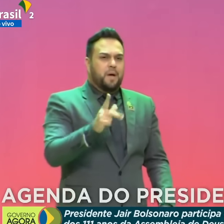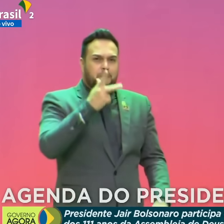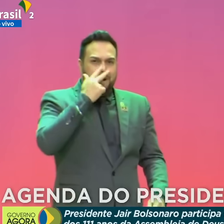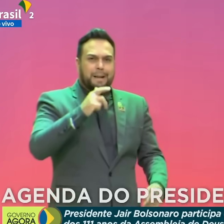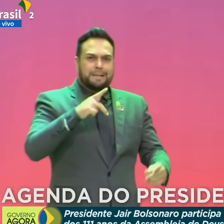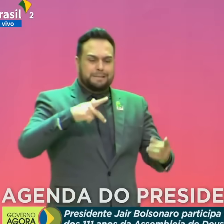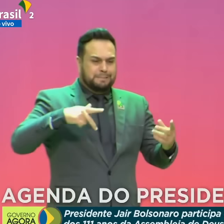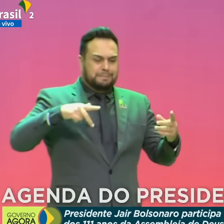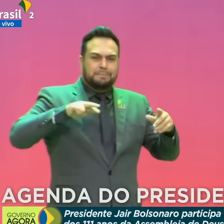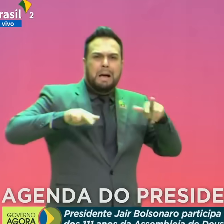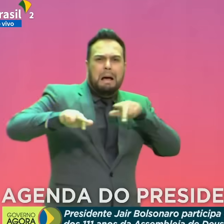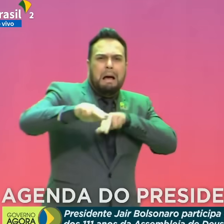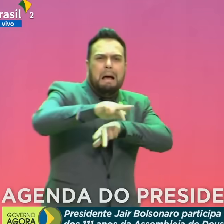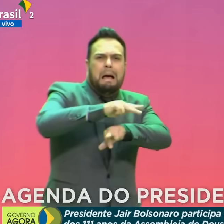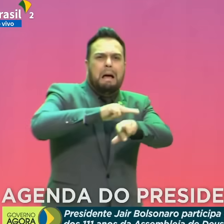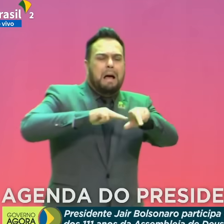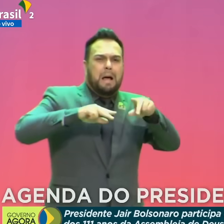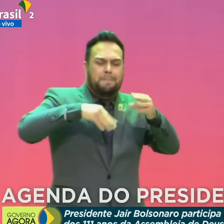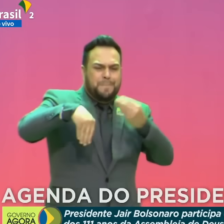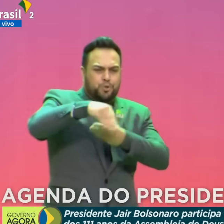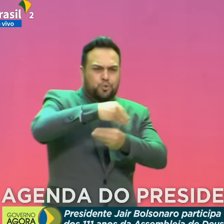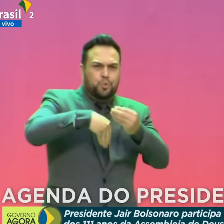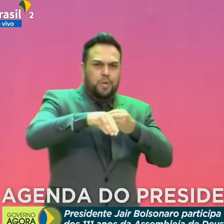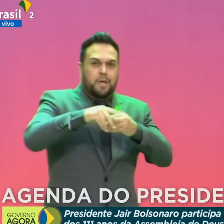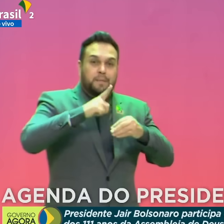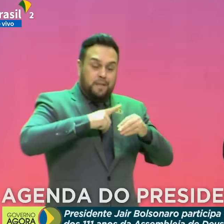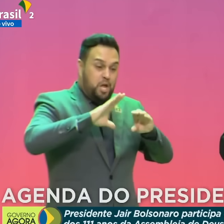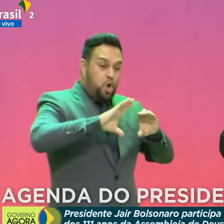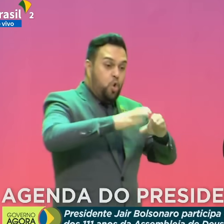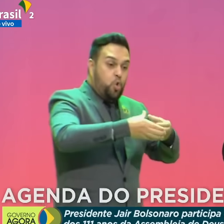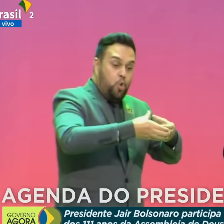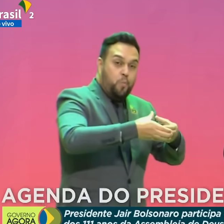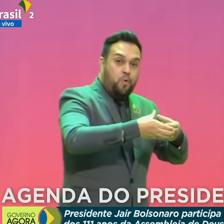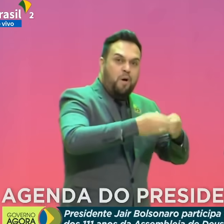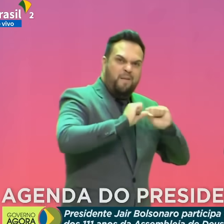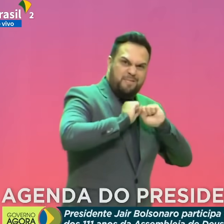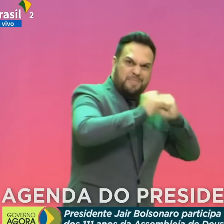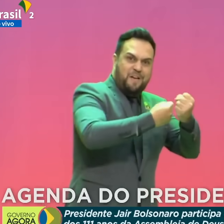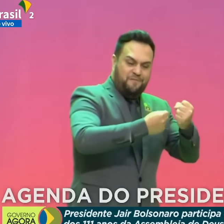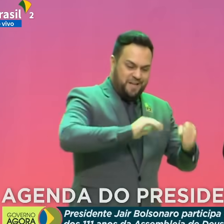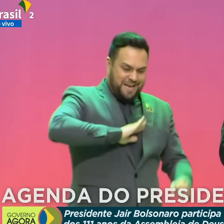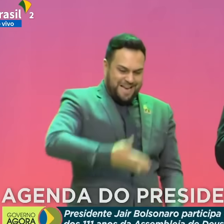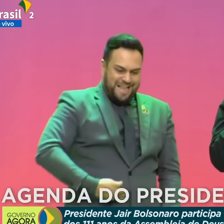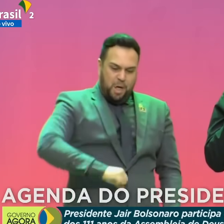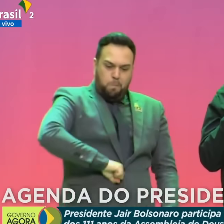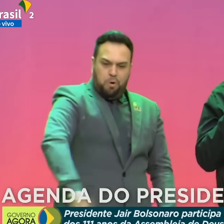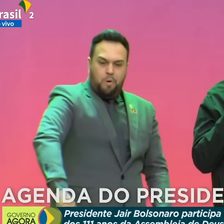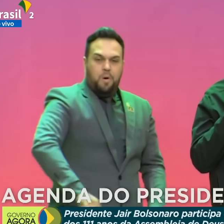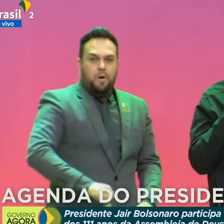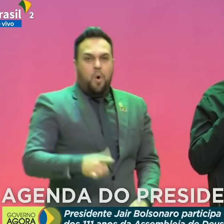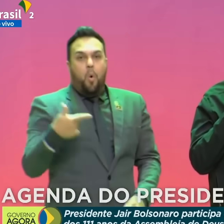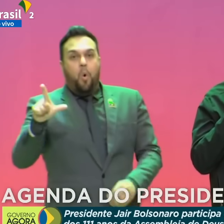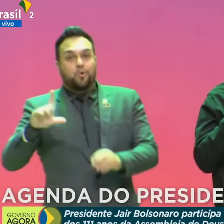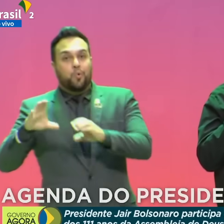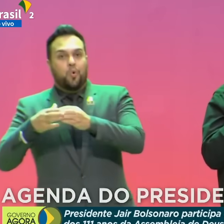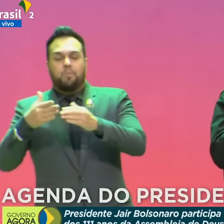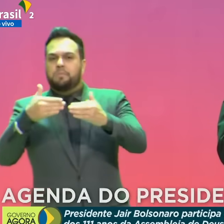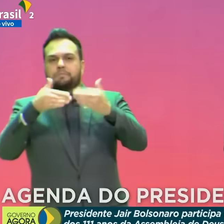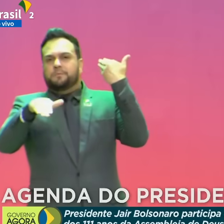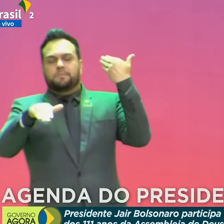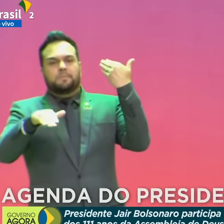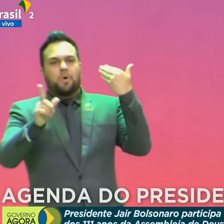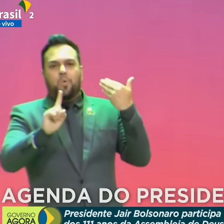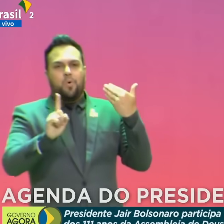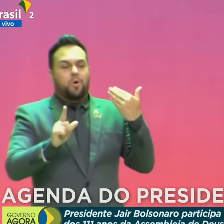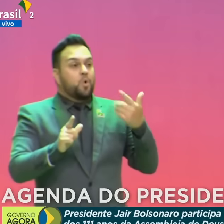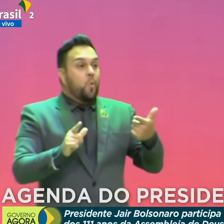polarizada. De um lado tem aquele que quer defender o aborto, do outro quem é contra. Do